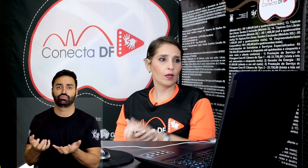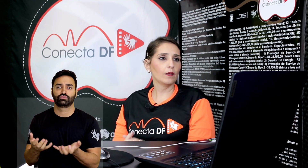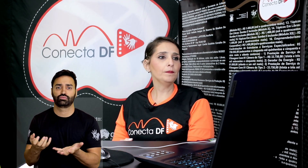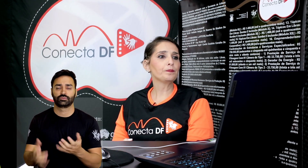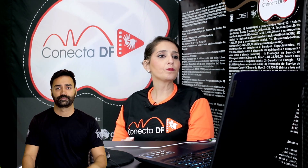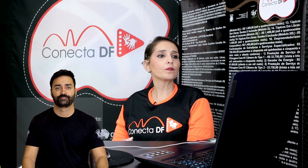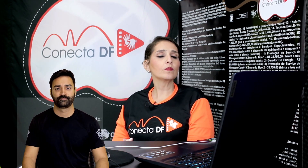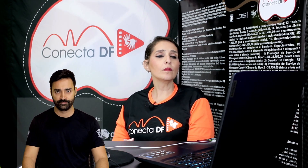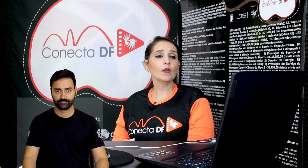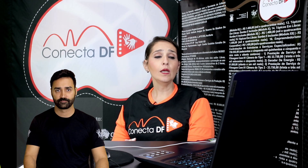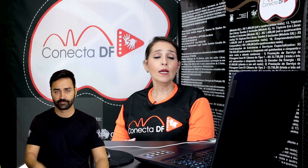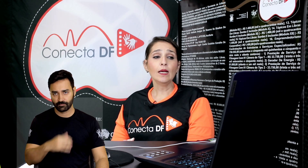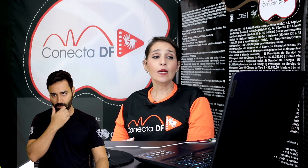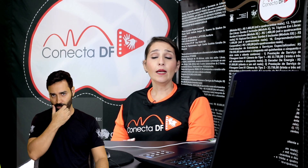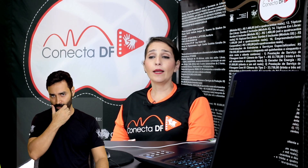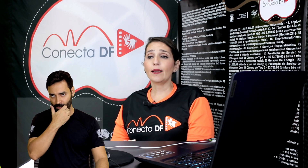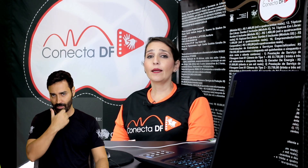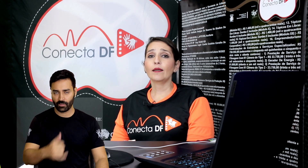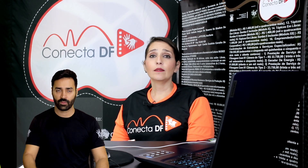Tá?